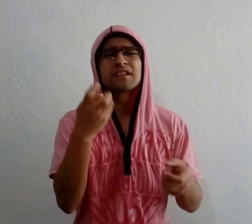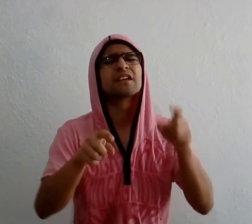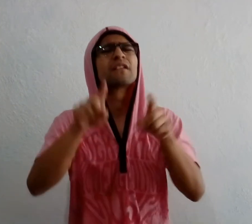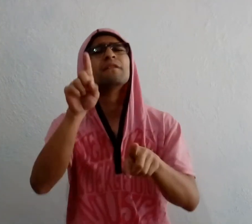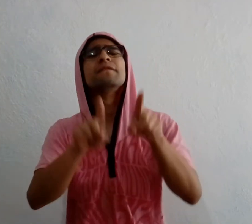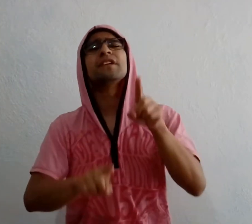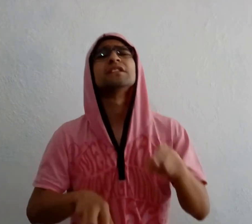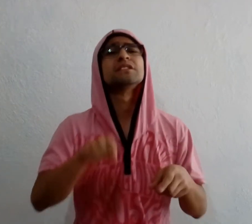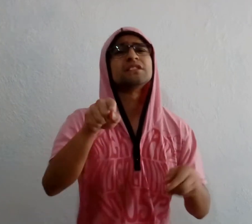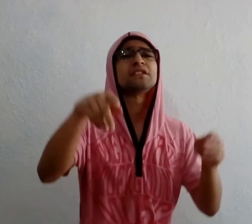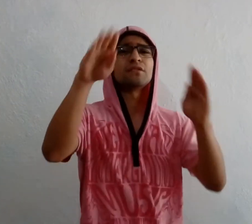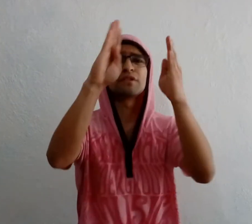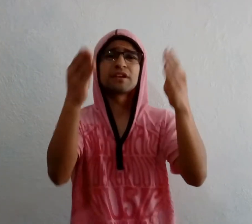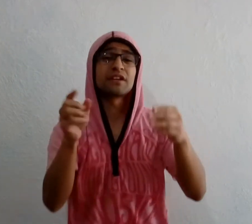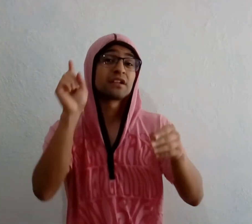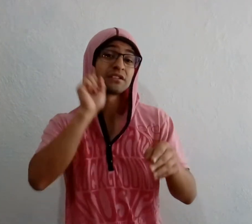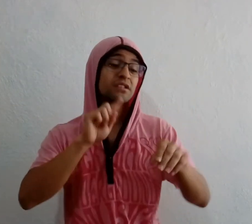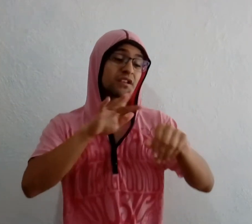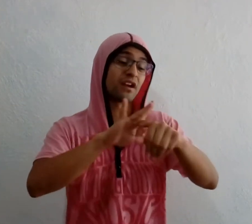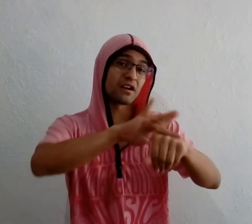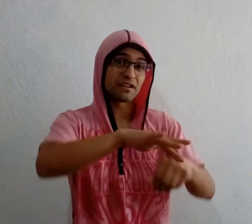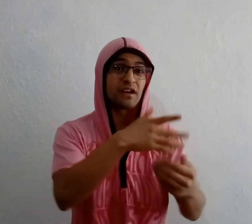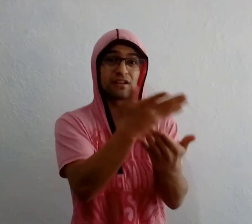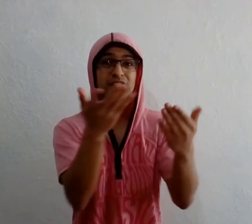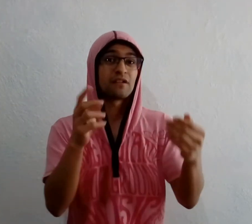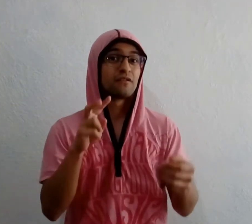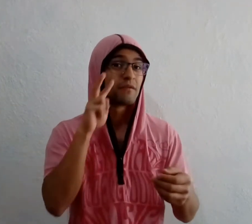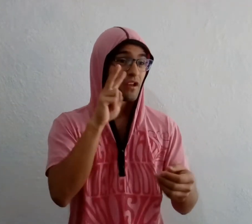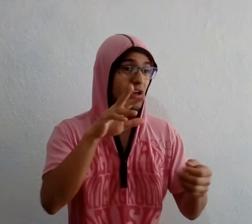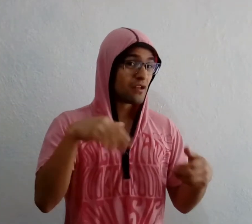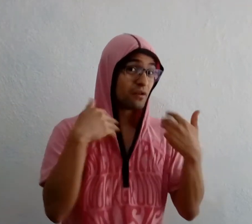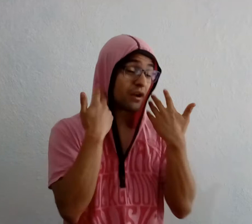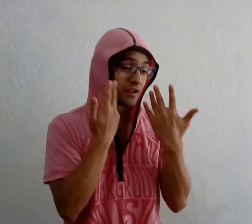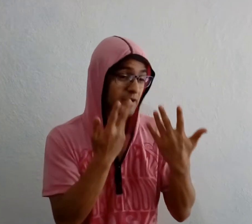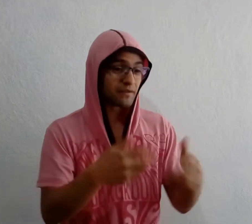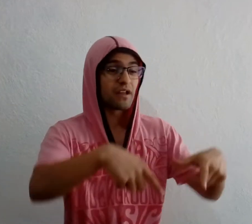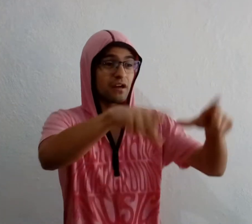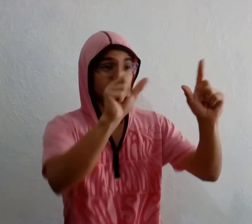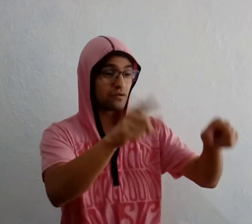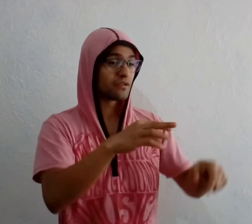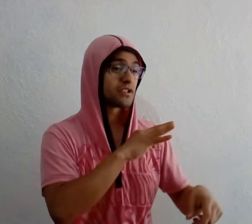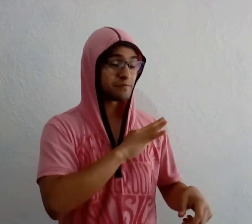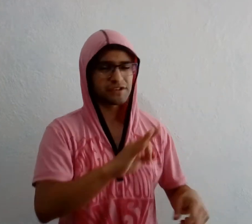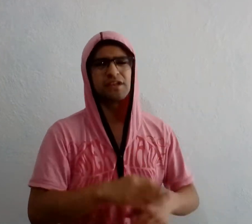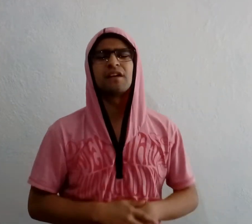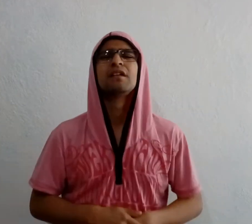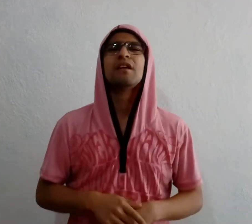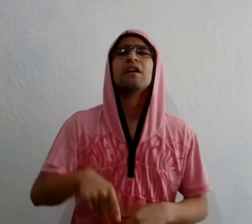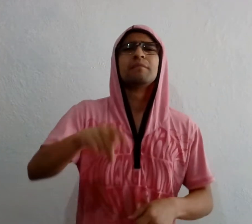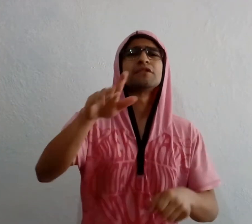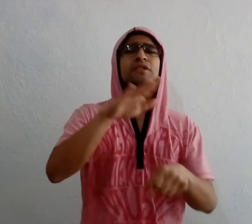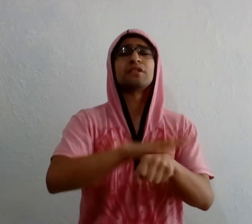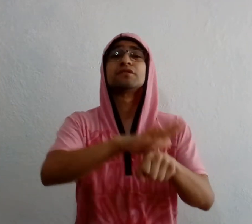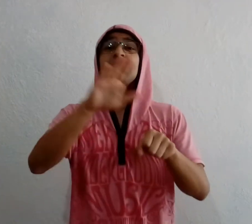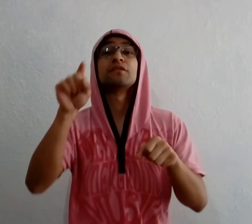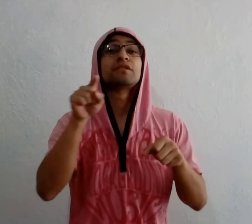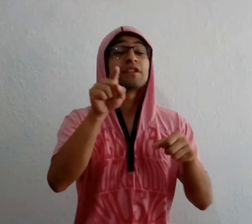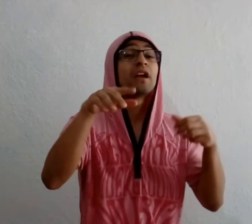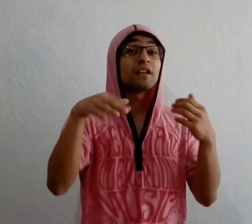quién confías. Y si lo que quieres es carne, ahí está Don Miguelo para brindarte un corte especial. Pero sientes que no te llenas